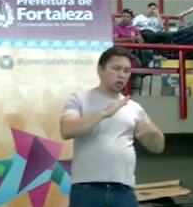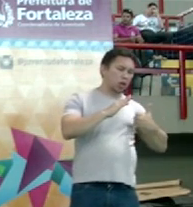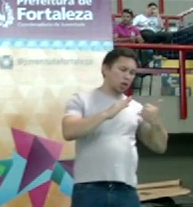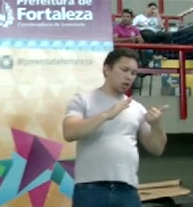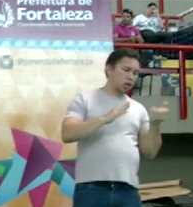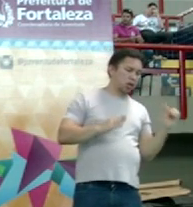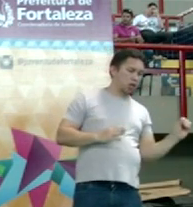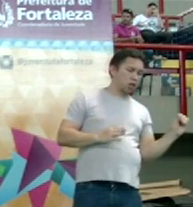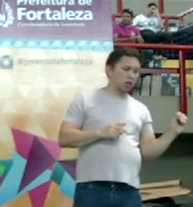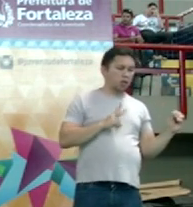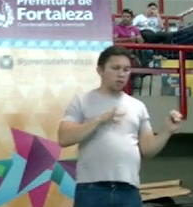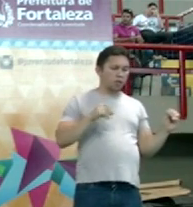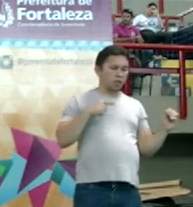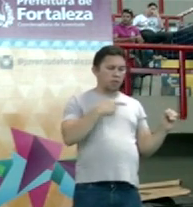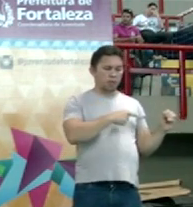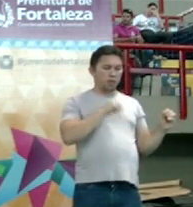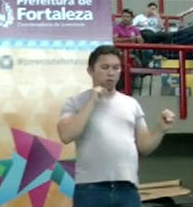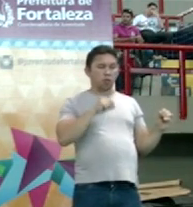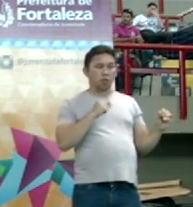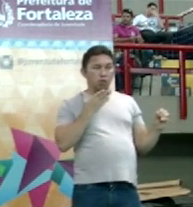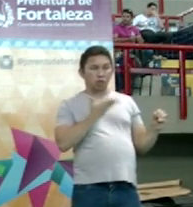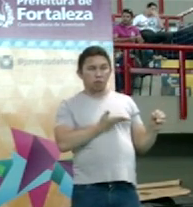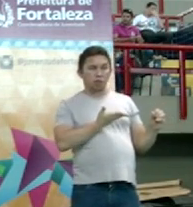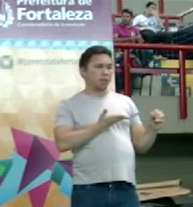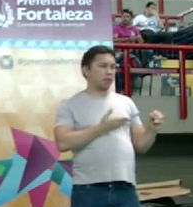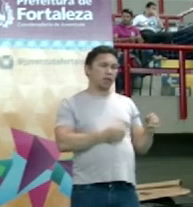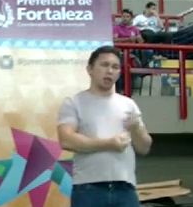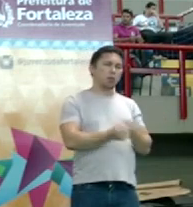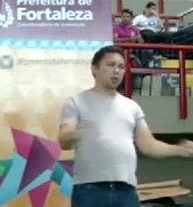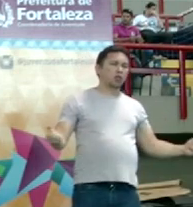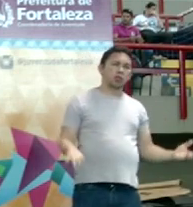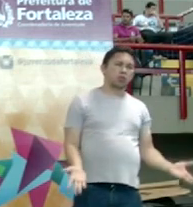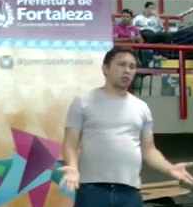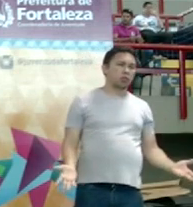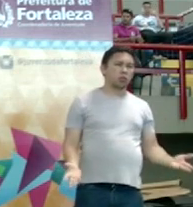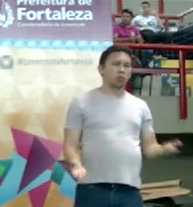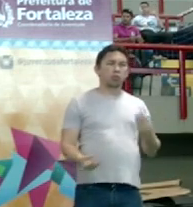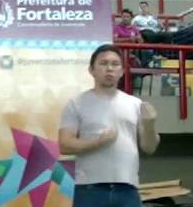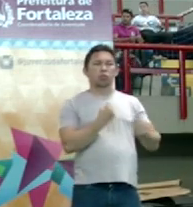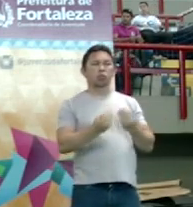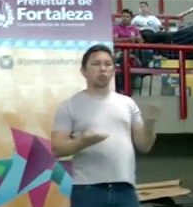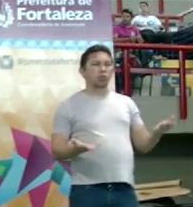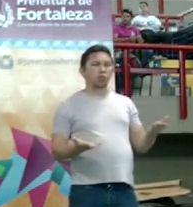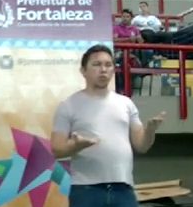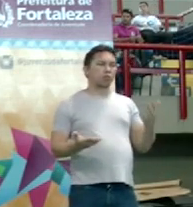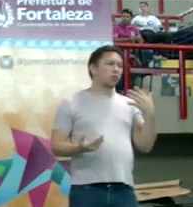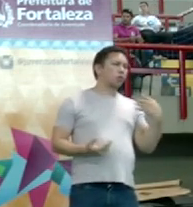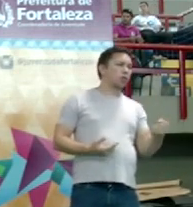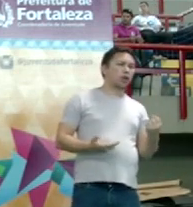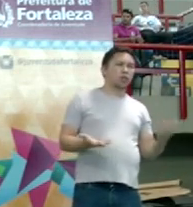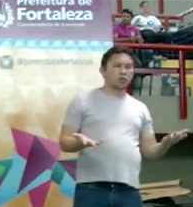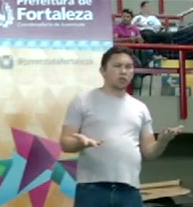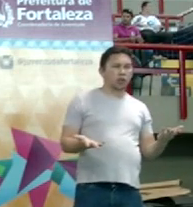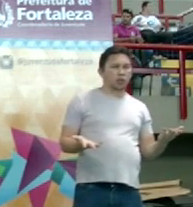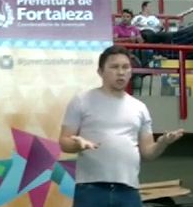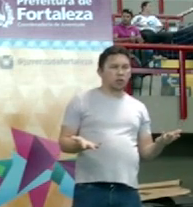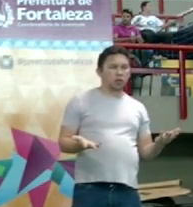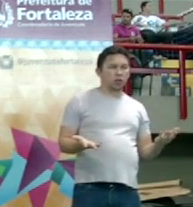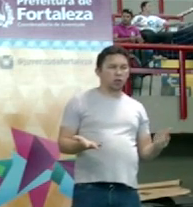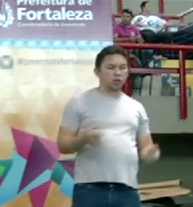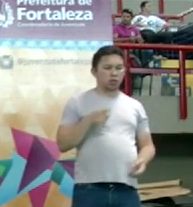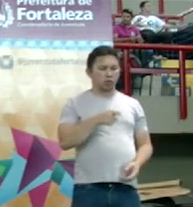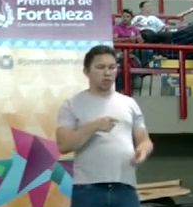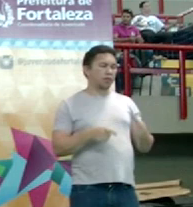16 anos, vamos supor que você dissesse, é absurda. Como se você fosse favorável. A proposta